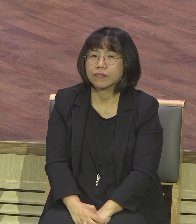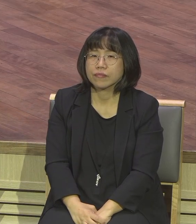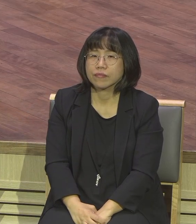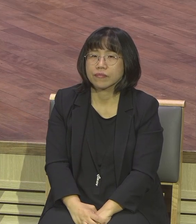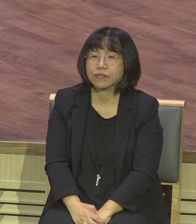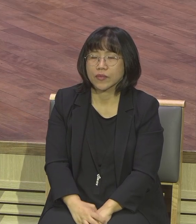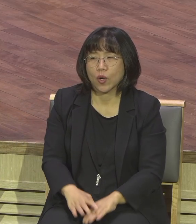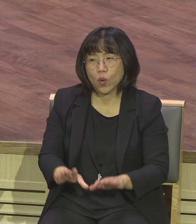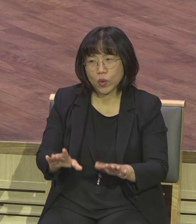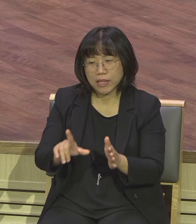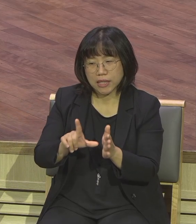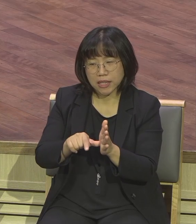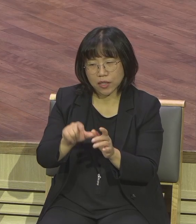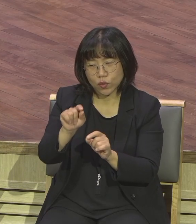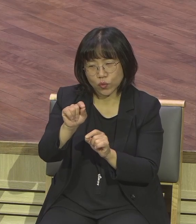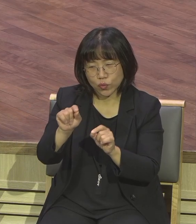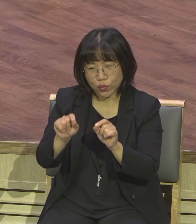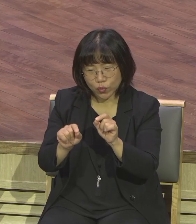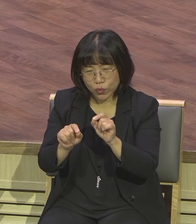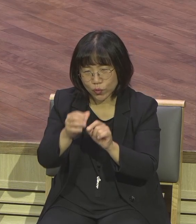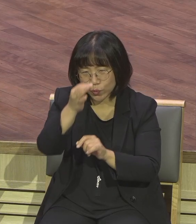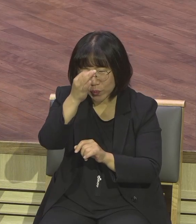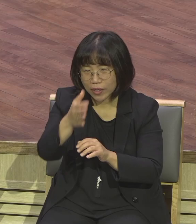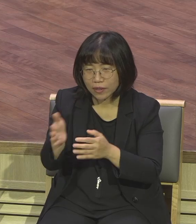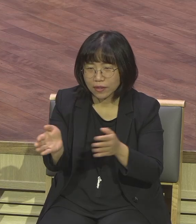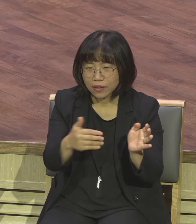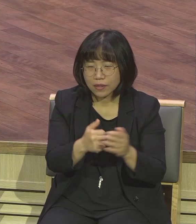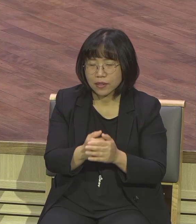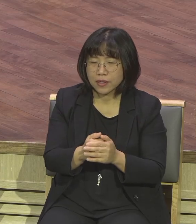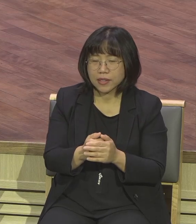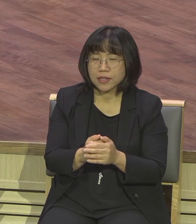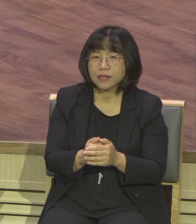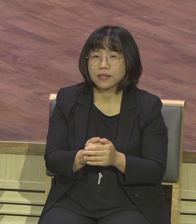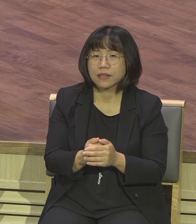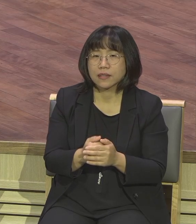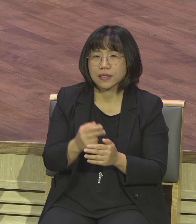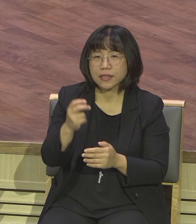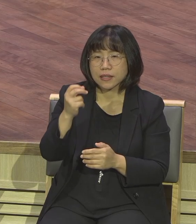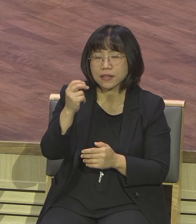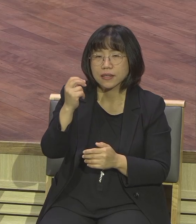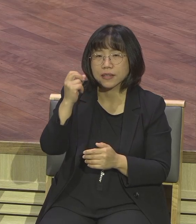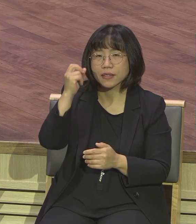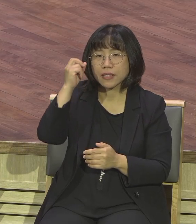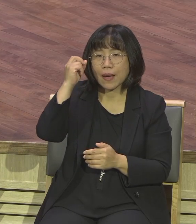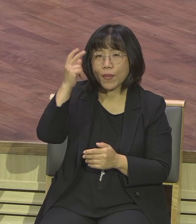오늘 시간 조금 늦네. 자, 잠언 16장 3절입니다.